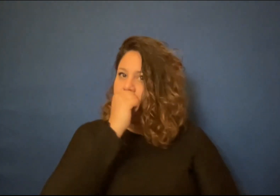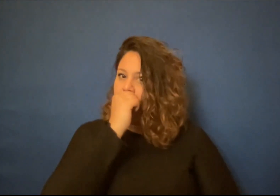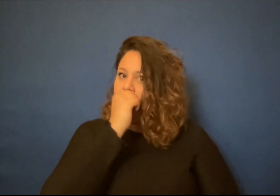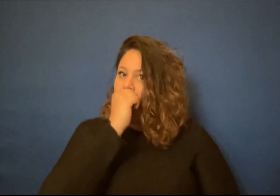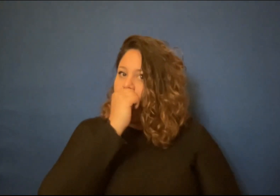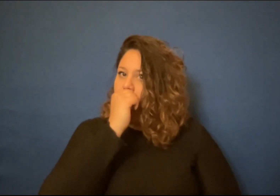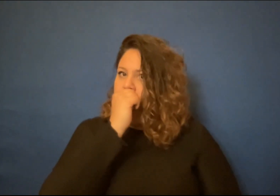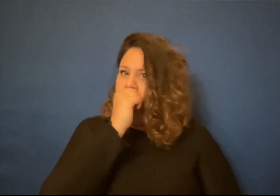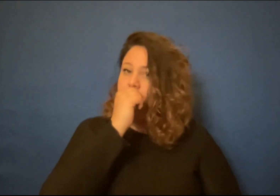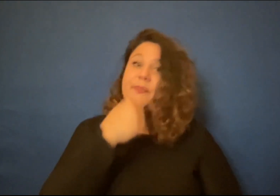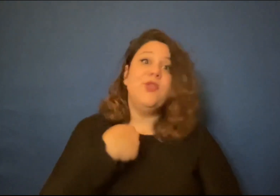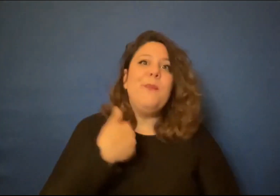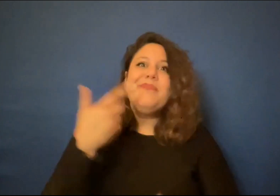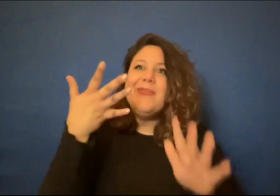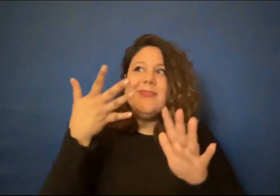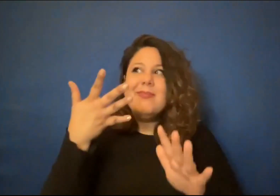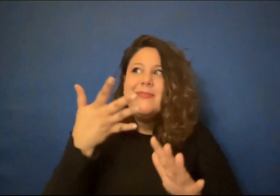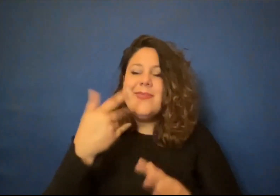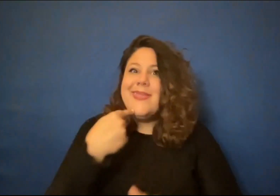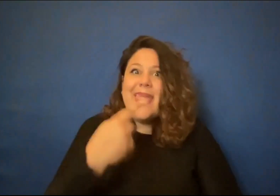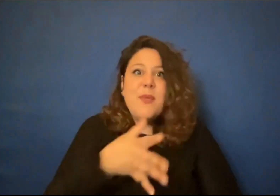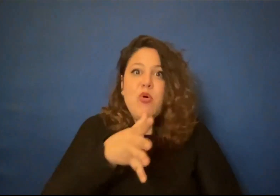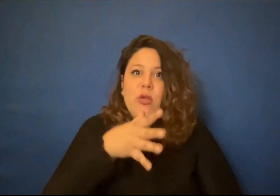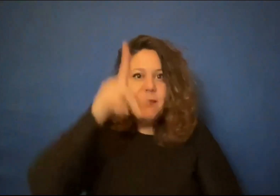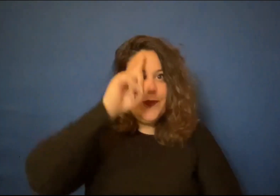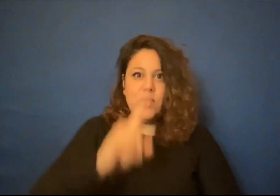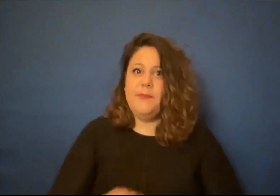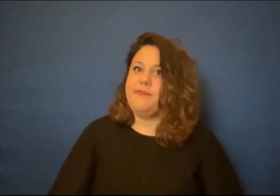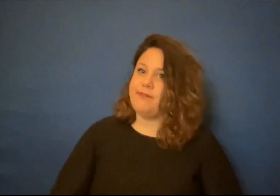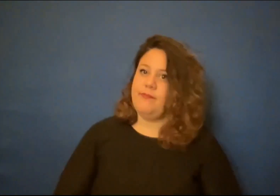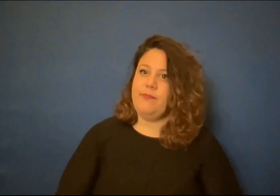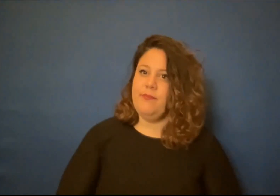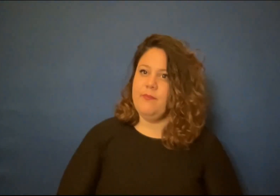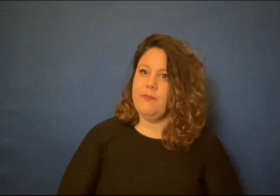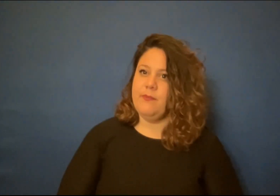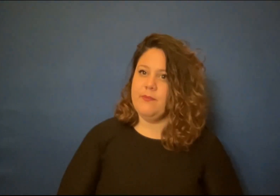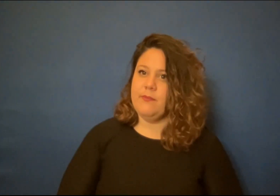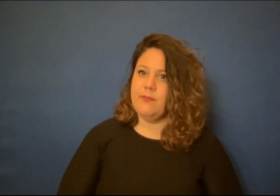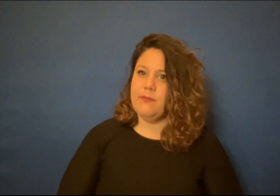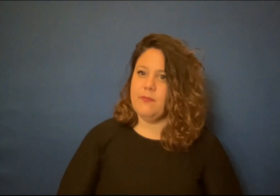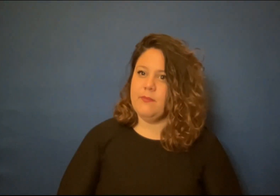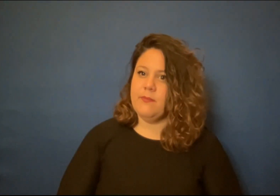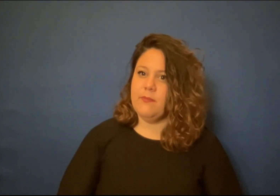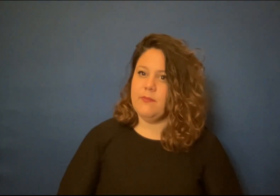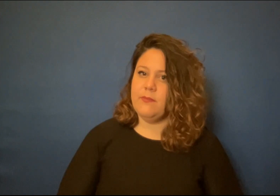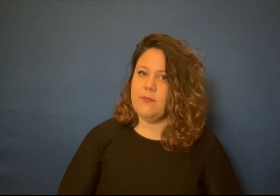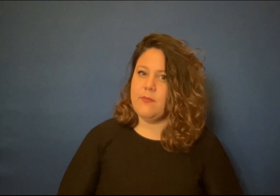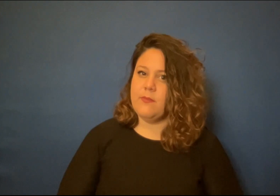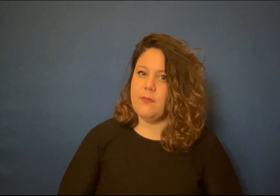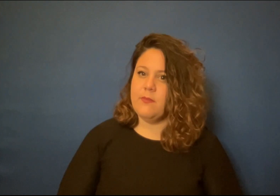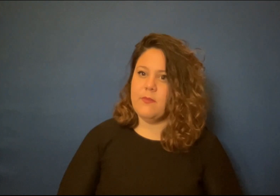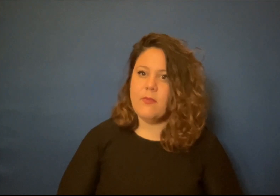es que no tengo explicación para decirlo, ¿no? Entonces, Claro que sí, mujer. la cosa es que también es